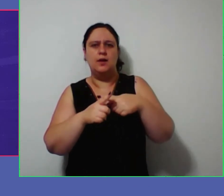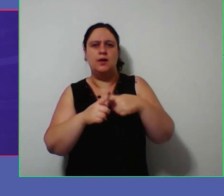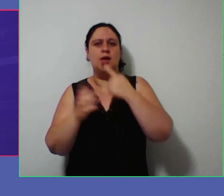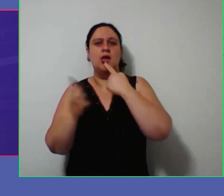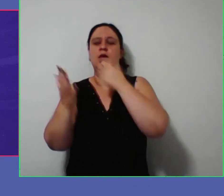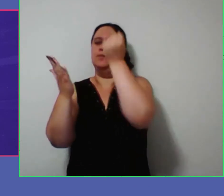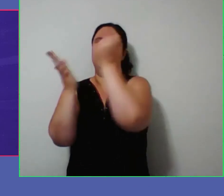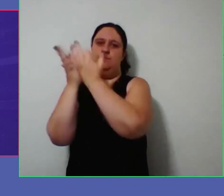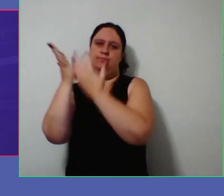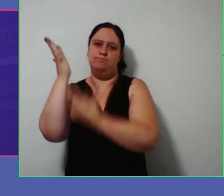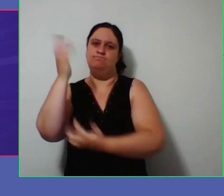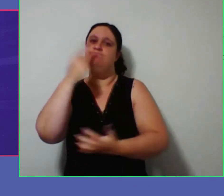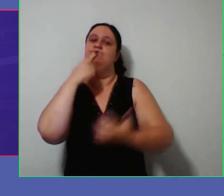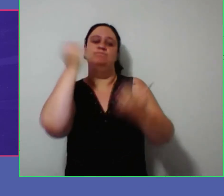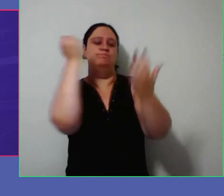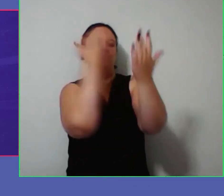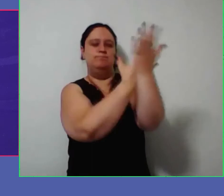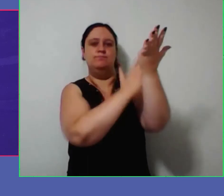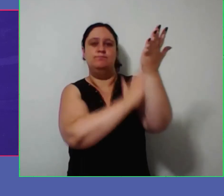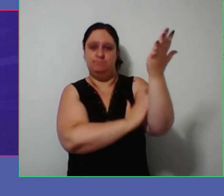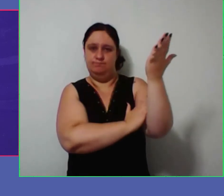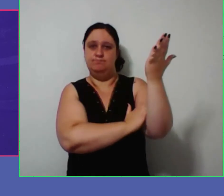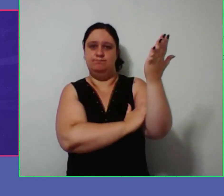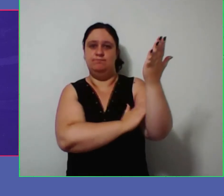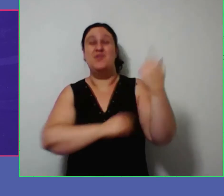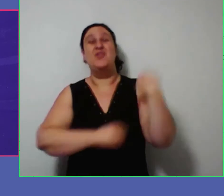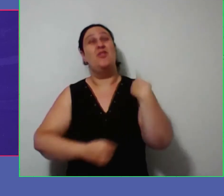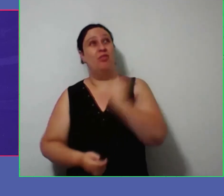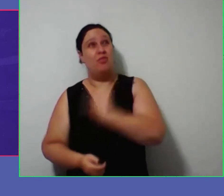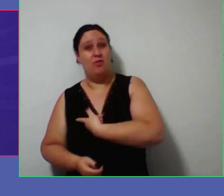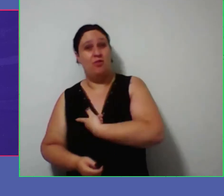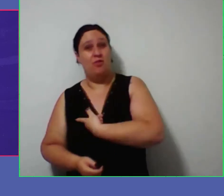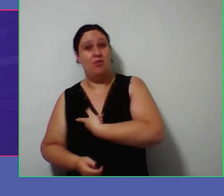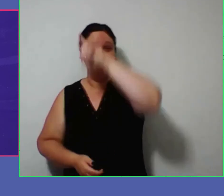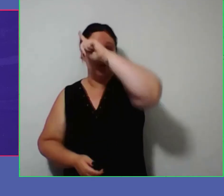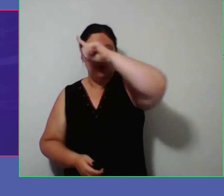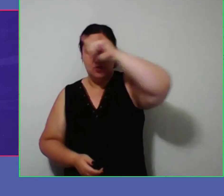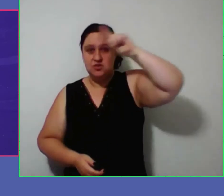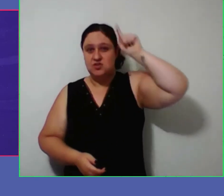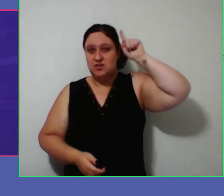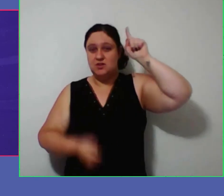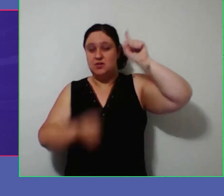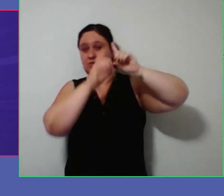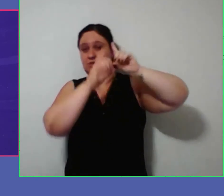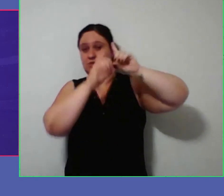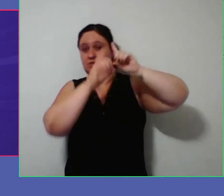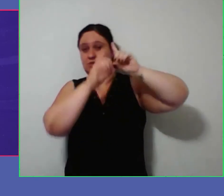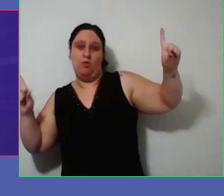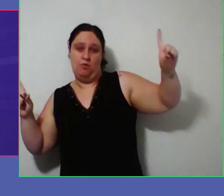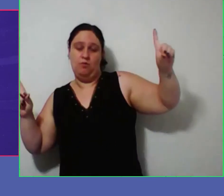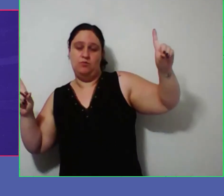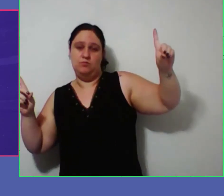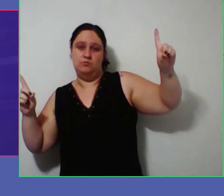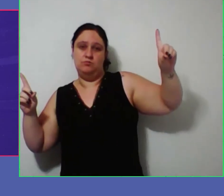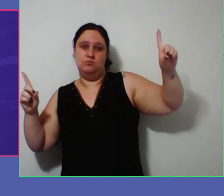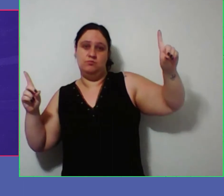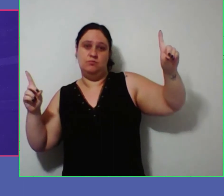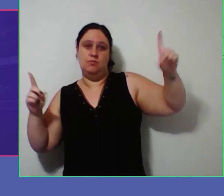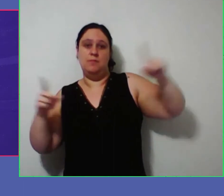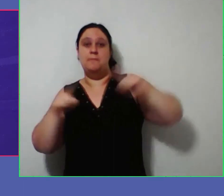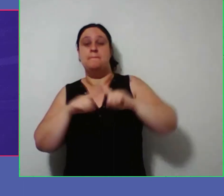longe, nós, os gentios, estávamos longe, mas hoje nós